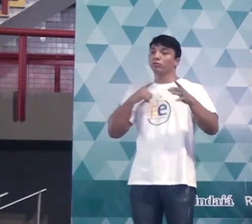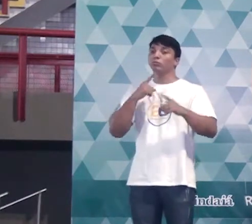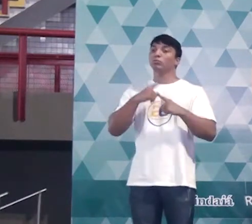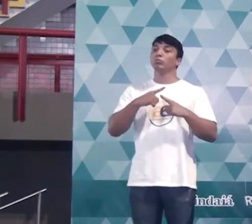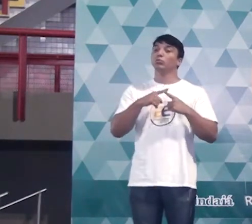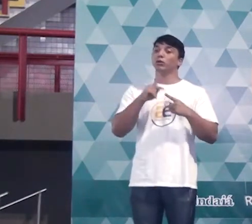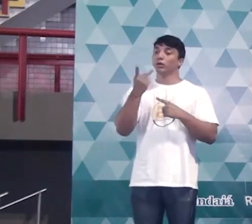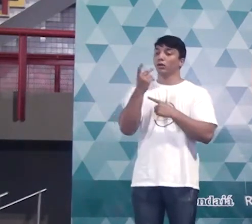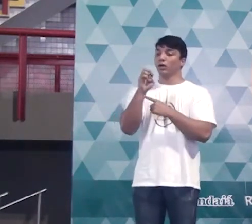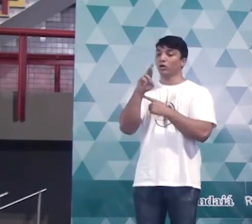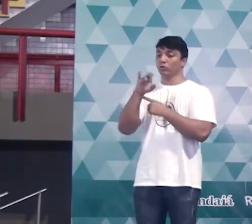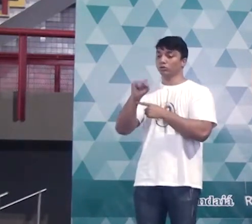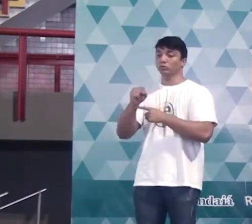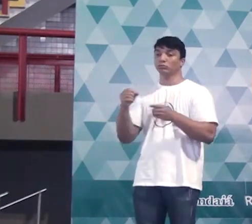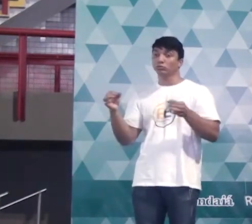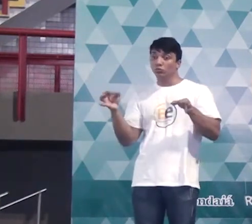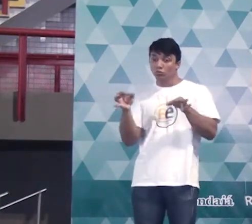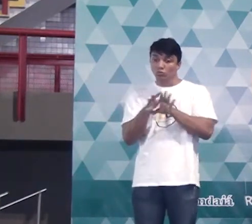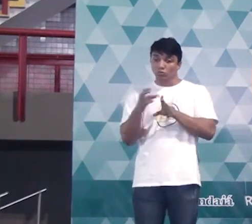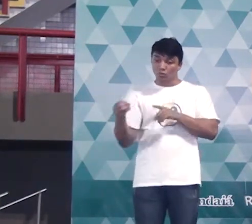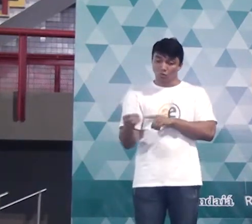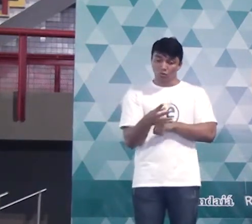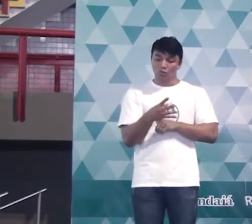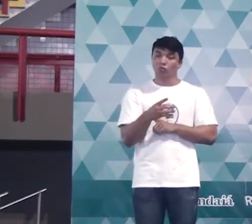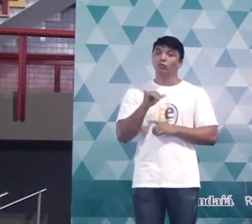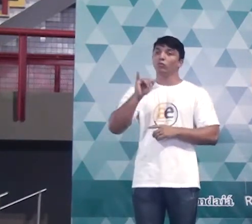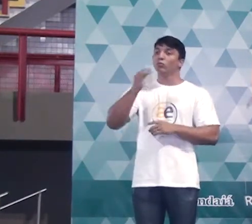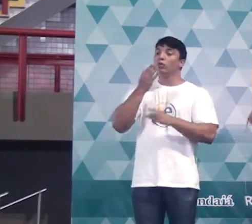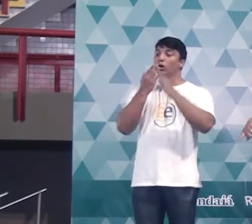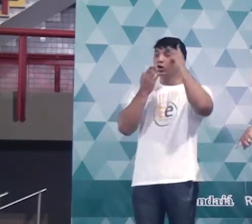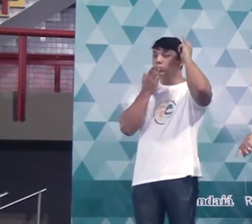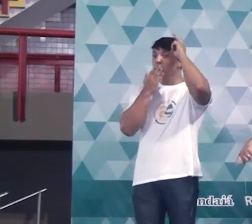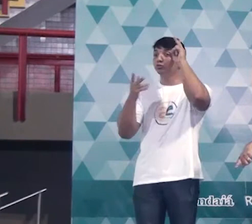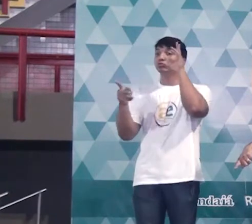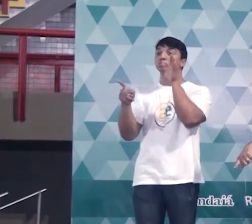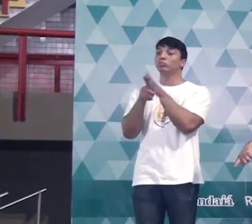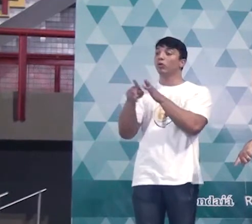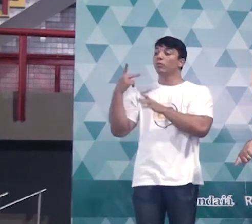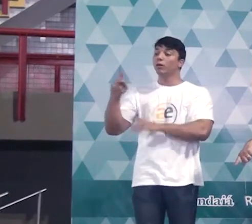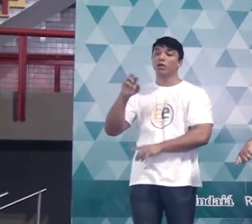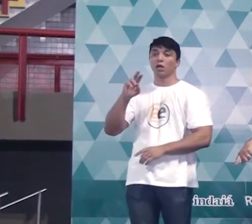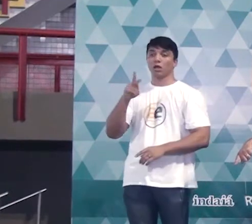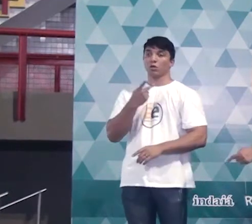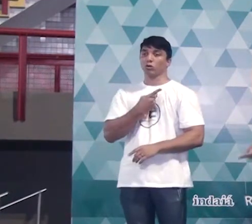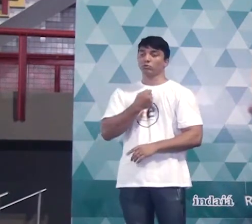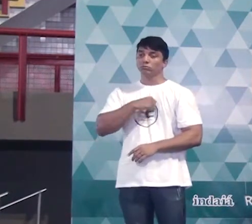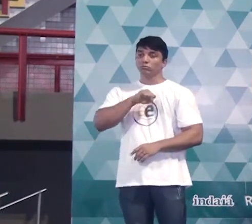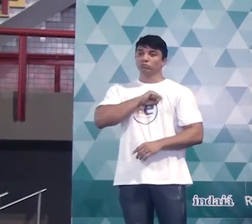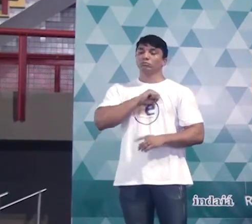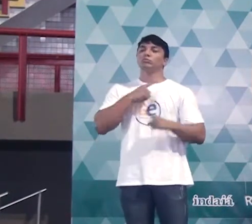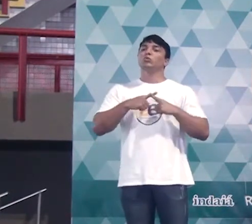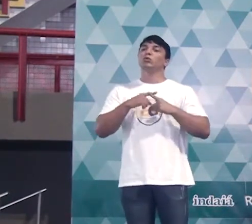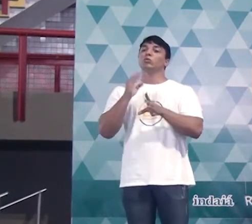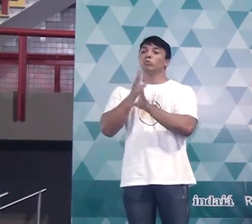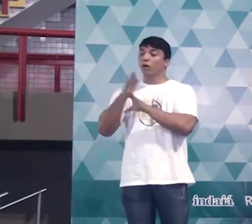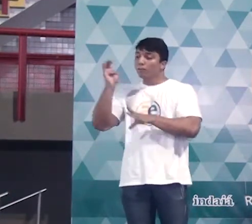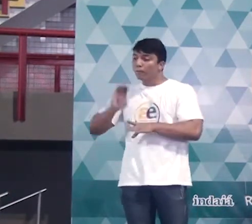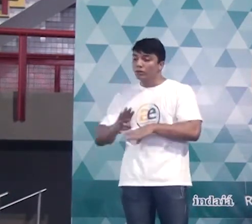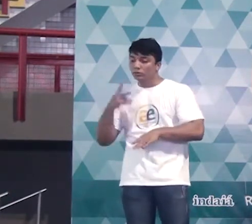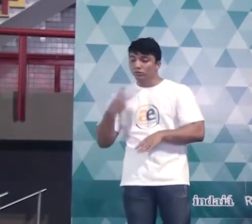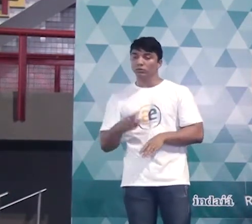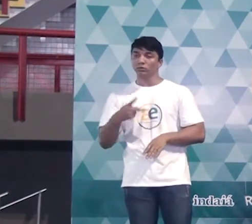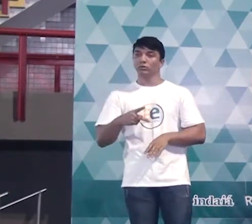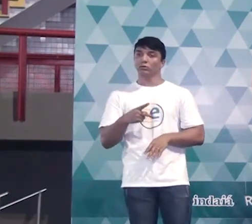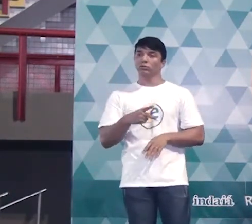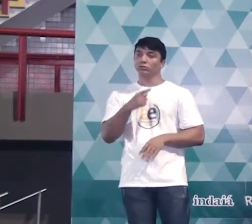heróis nacionais? Por que o índio é um herói? Porque o índio é um herói brasileiro. Nós precisávamos de heróis.